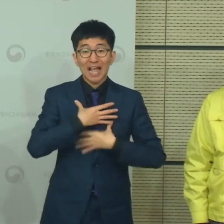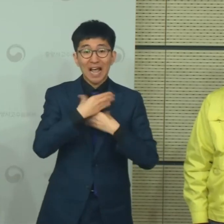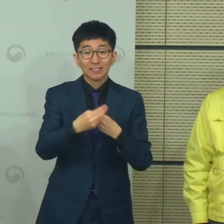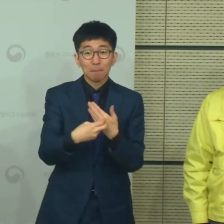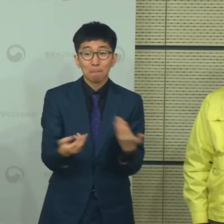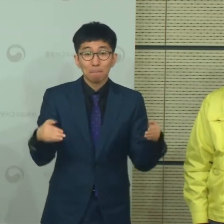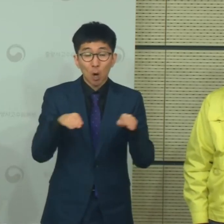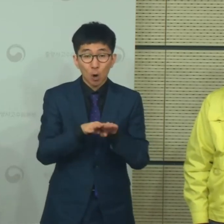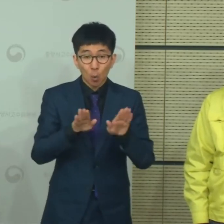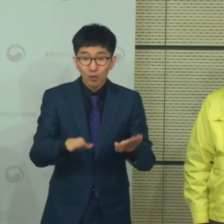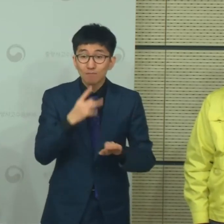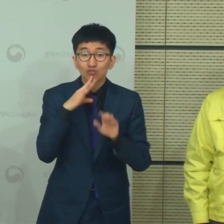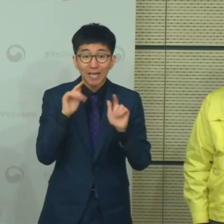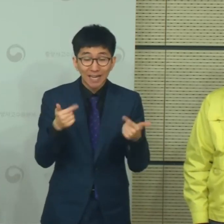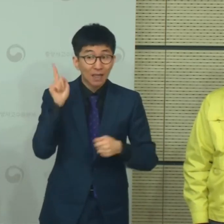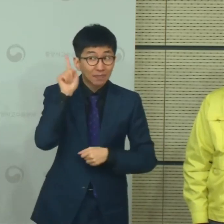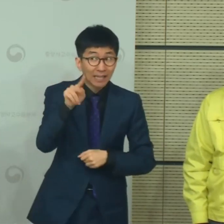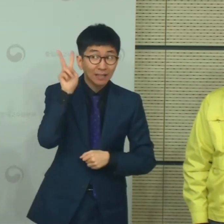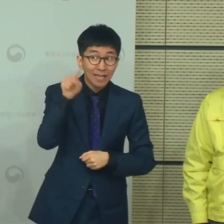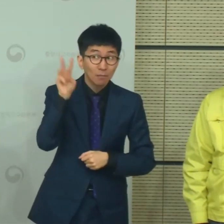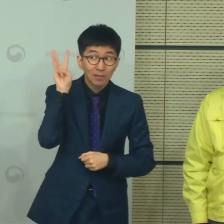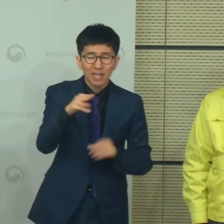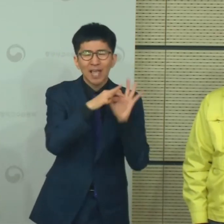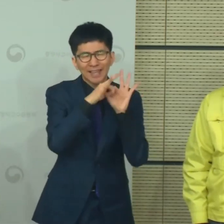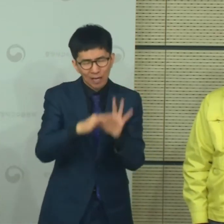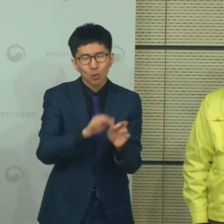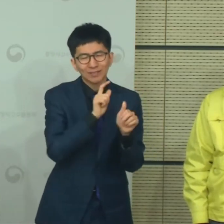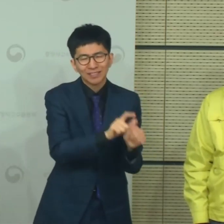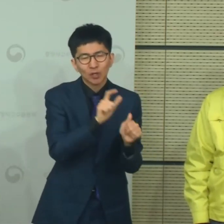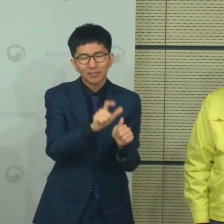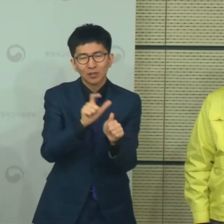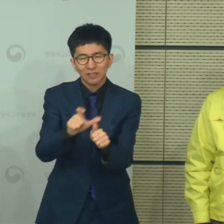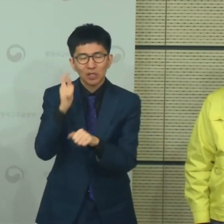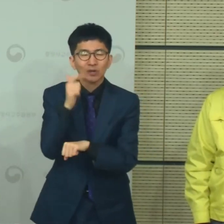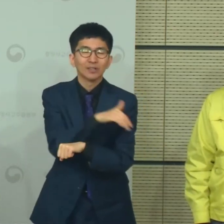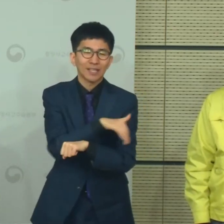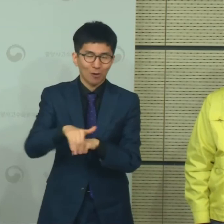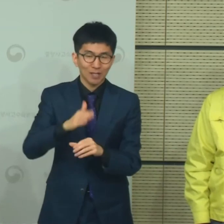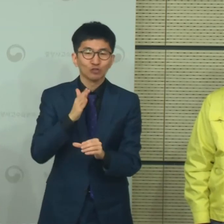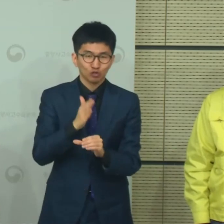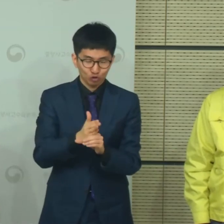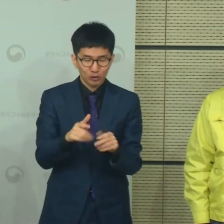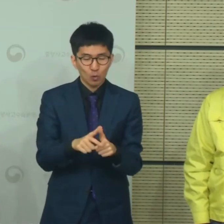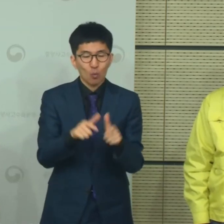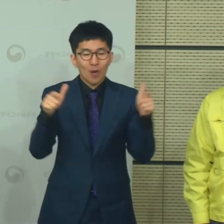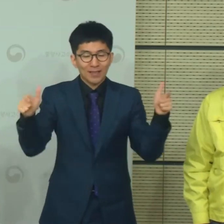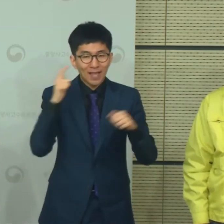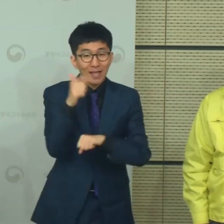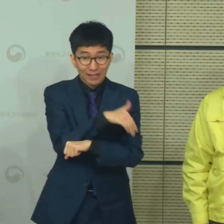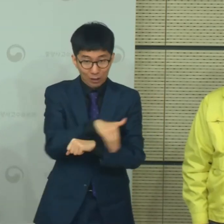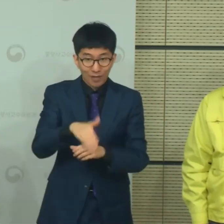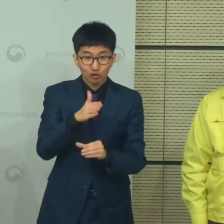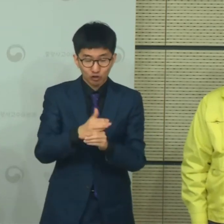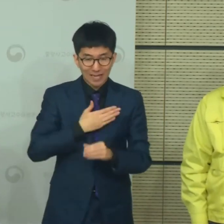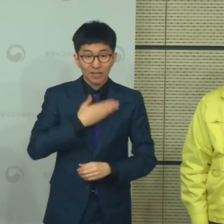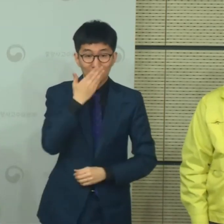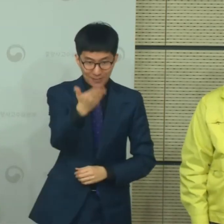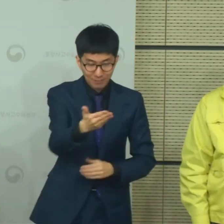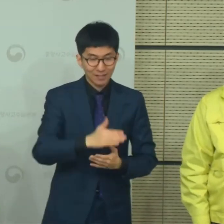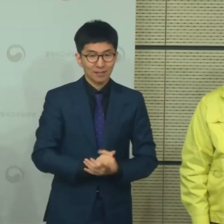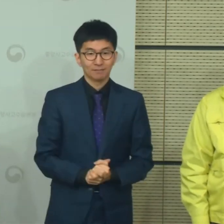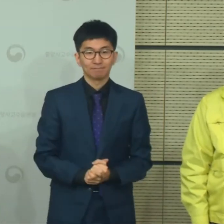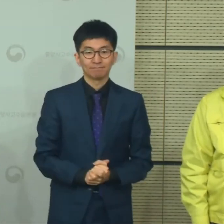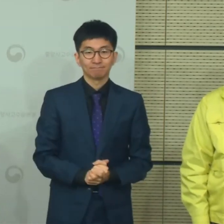오늘 이후에도 추가적으로 계속 지정을 당분간 적정 수까지 확대해 나갈 계획이라는 점도 아울러